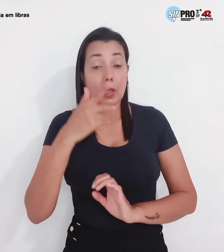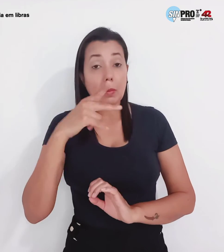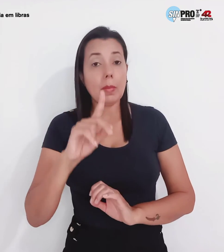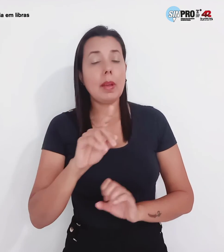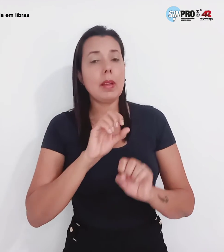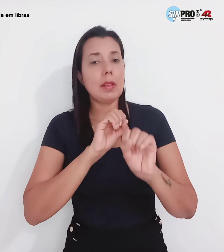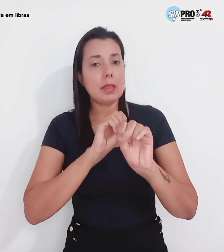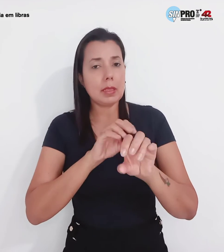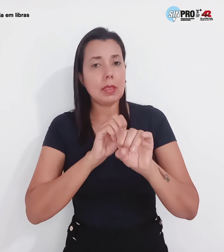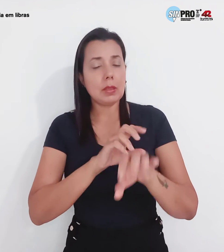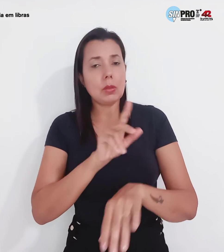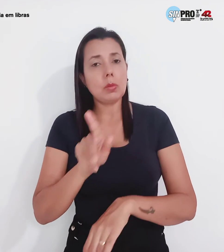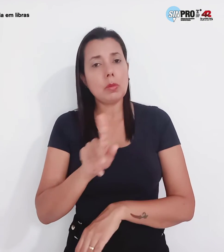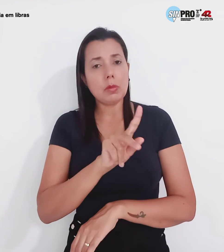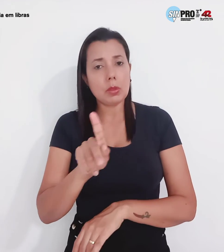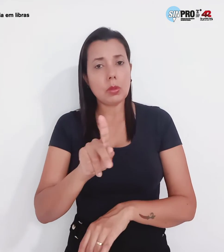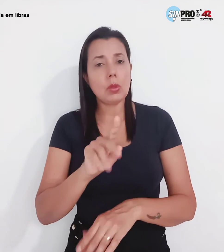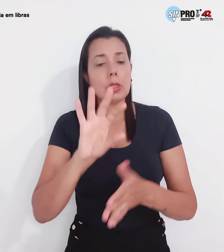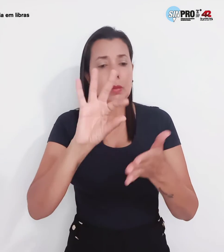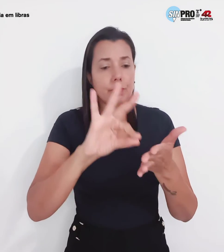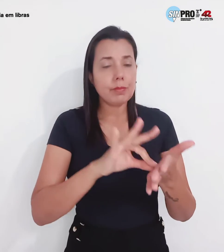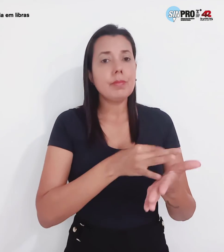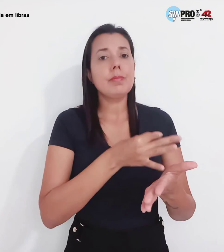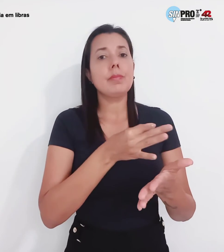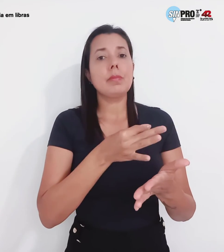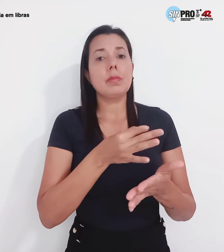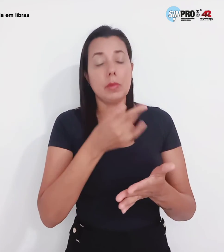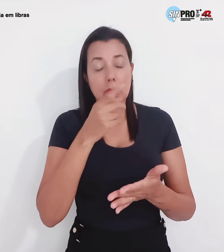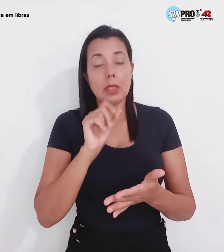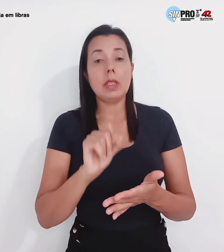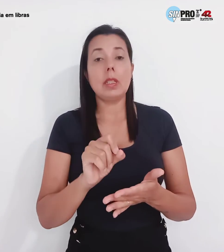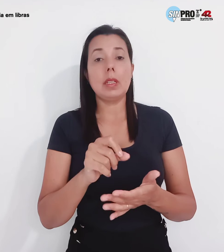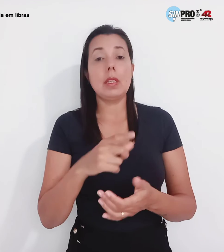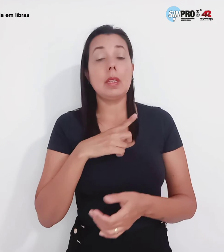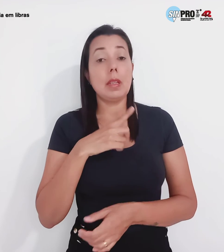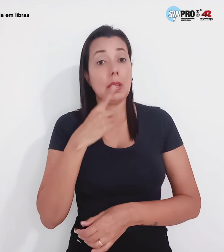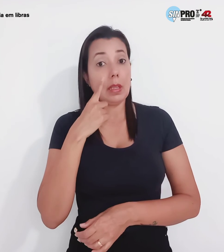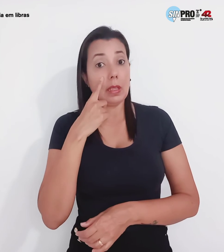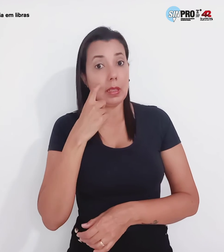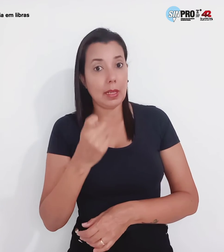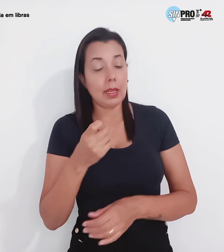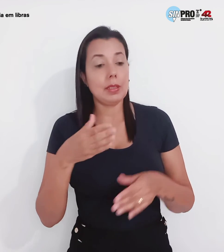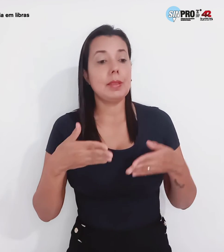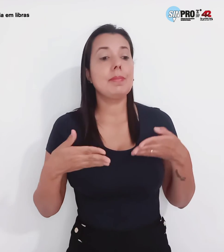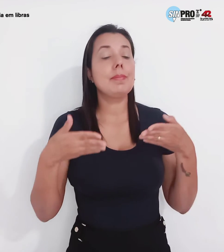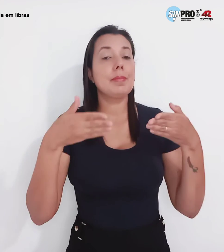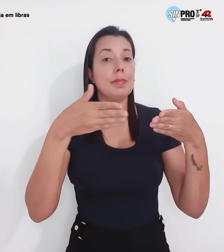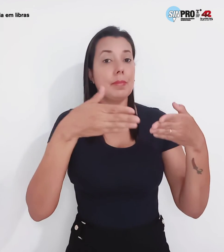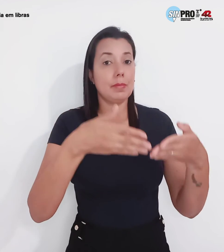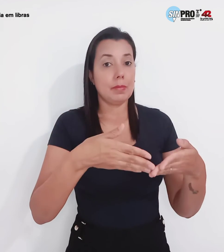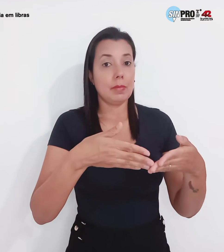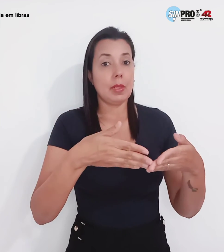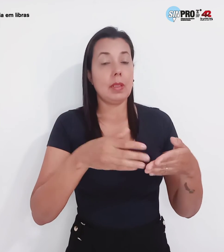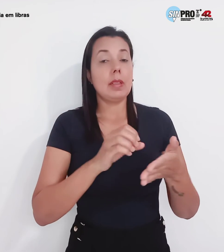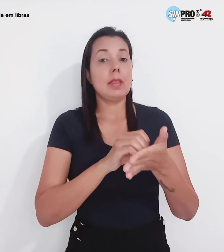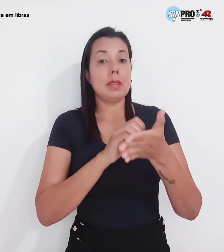educadores sindicalizados que interessarem em participar das atividades